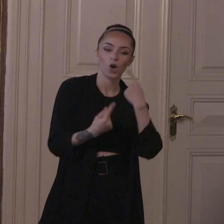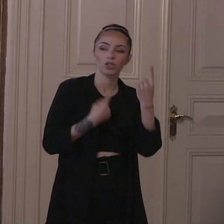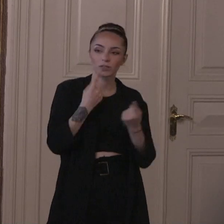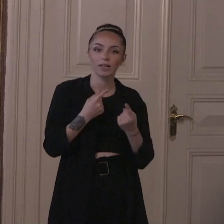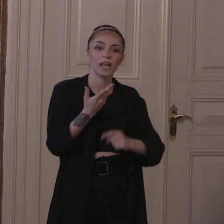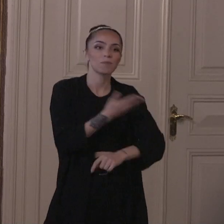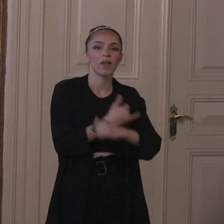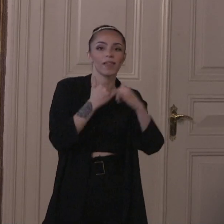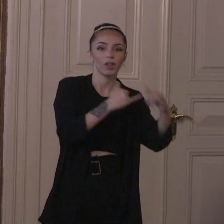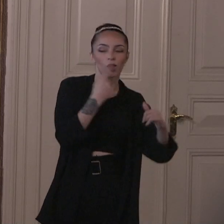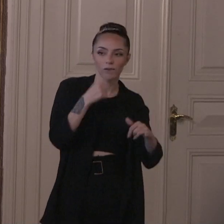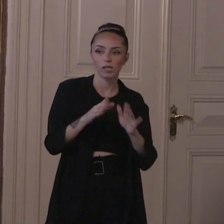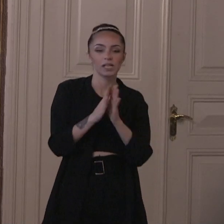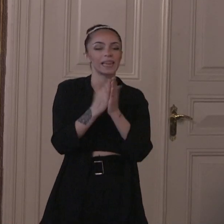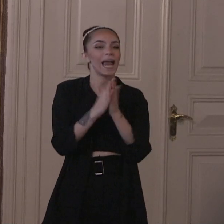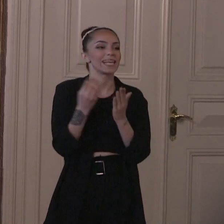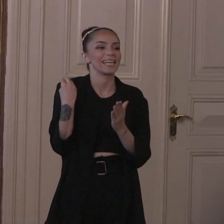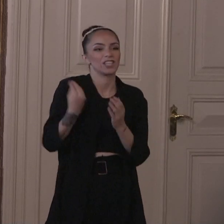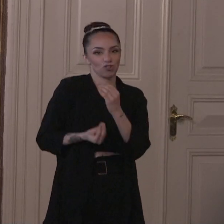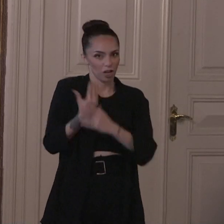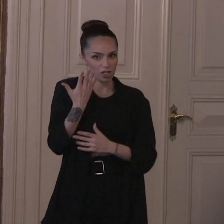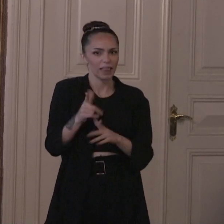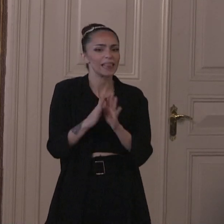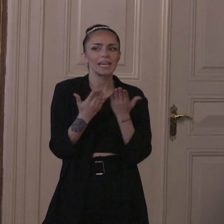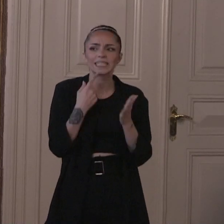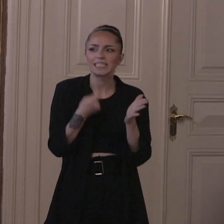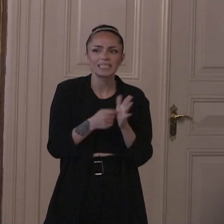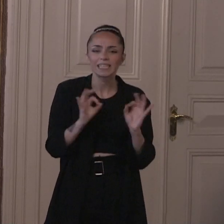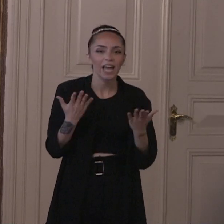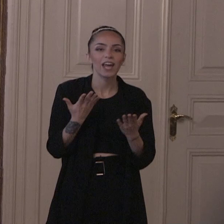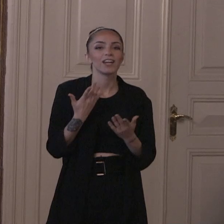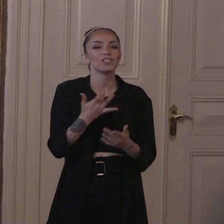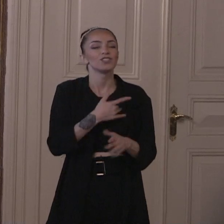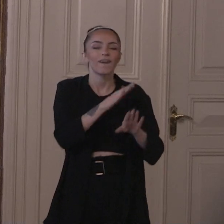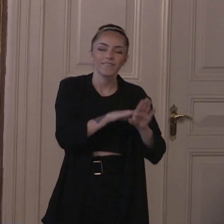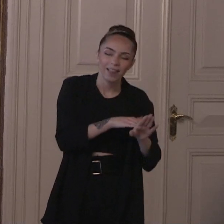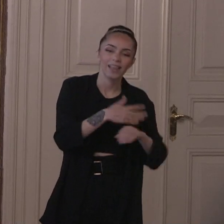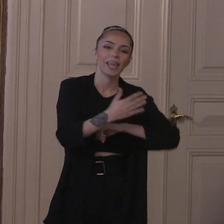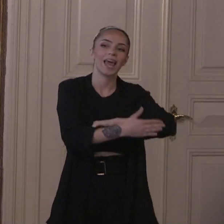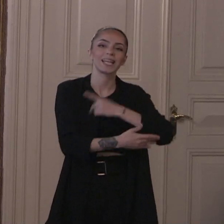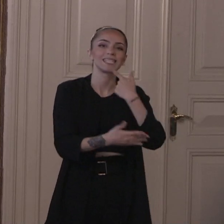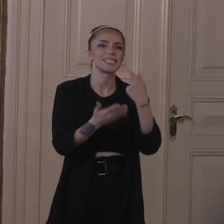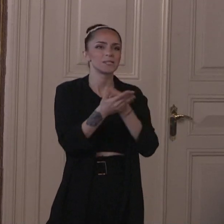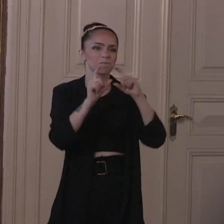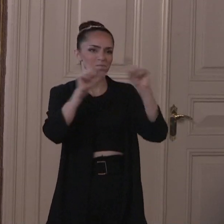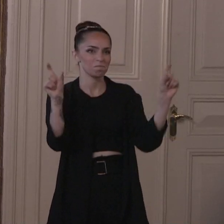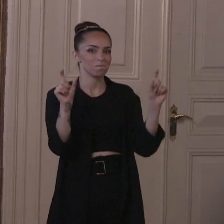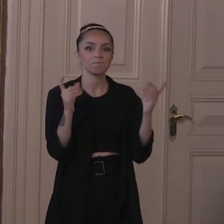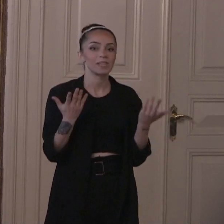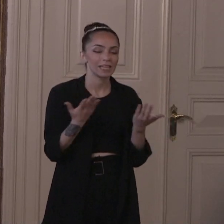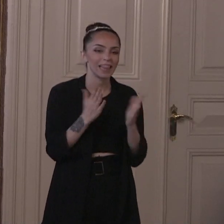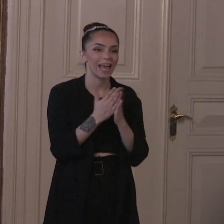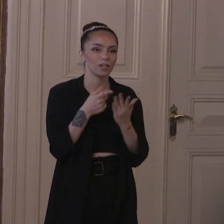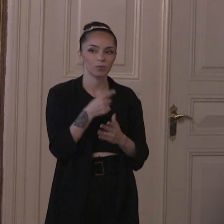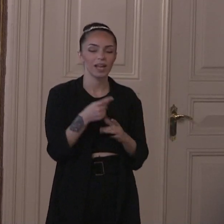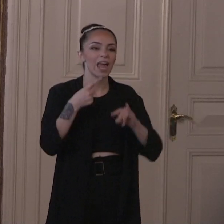hemşirelik fakültemizin dergisi olacak. Derginin de aslında adı da demiyorum, şefkat ve yardım çağrıştıran bir şeydir.